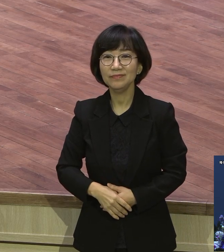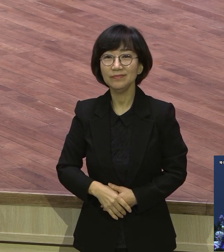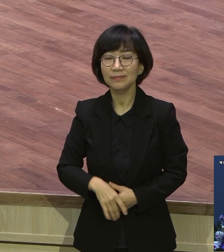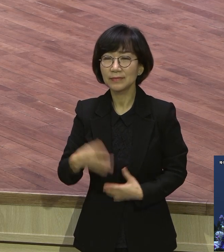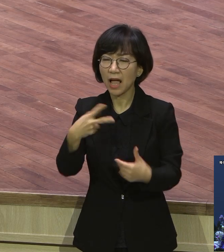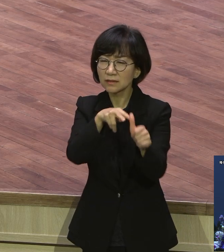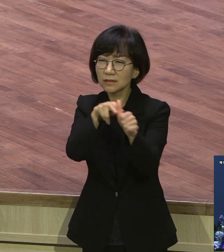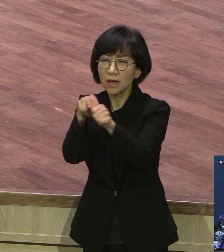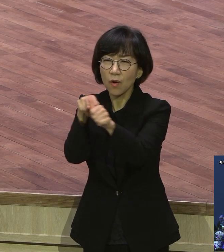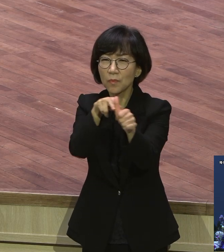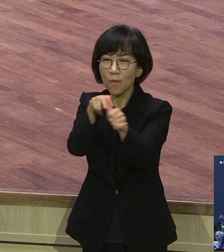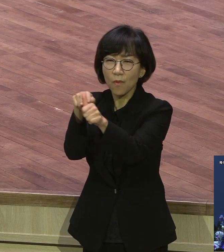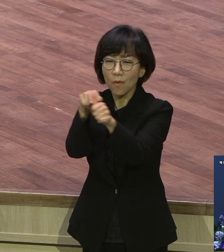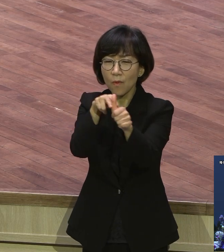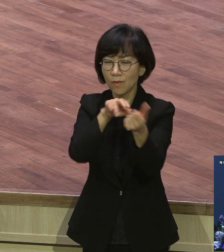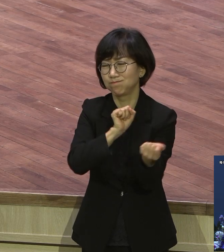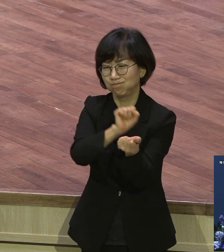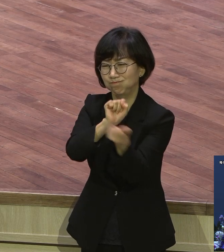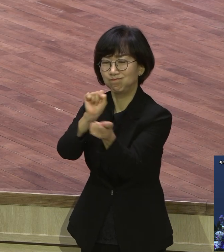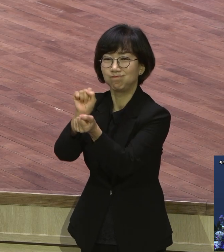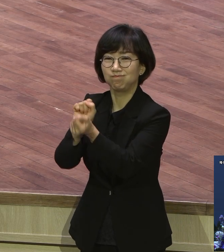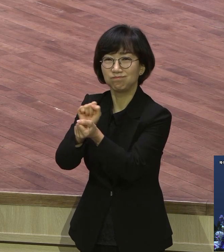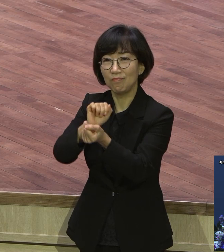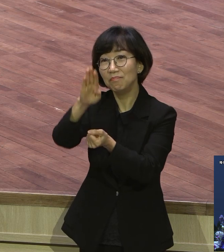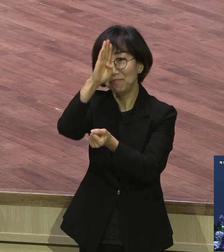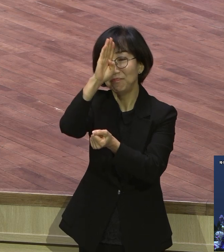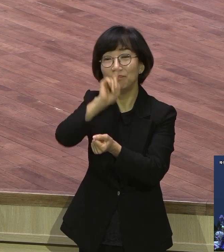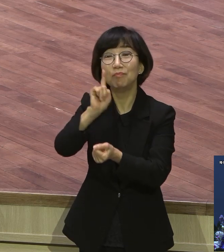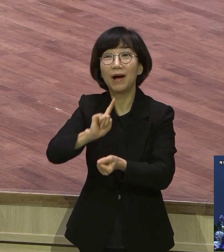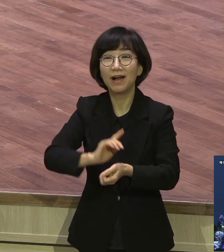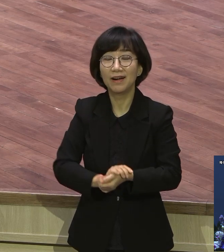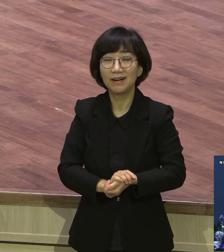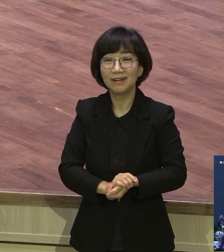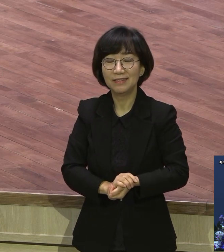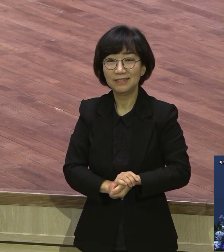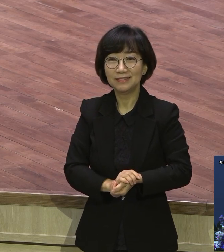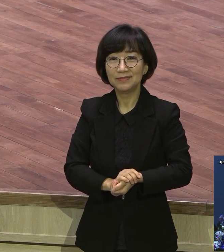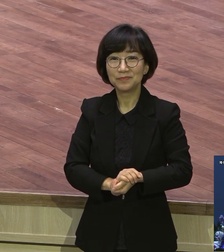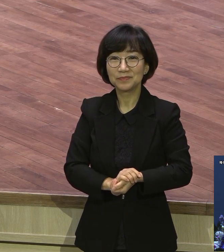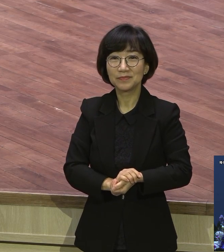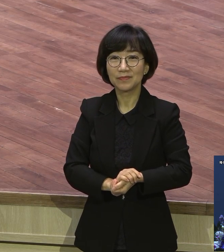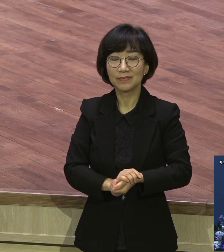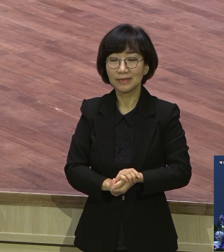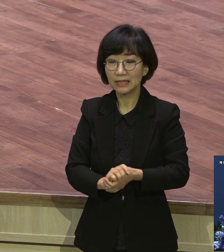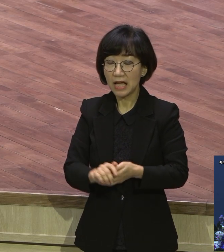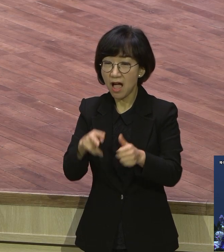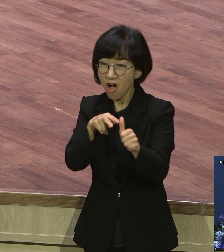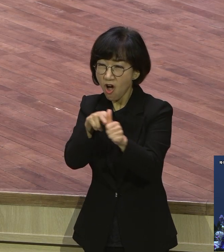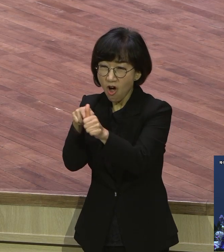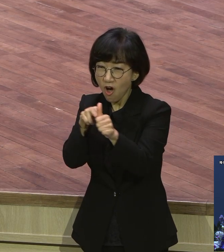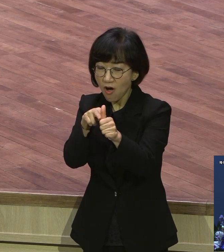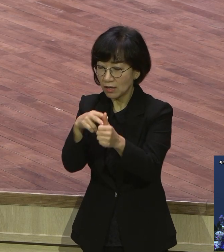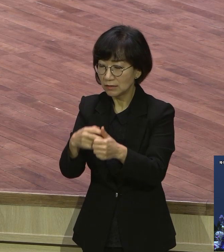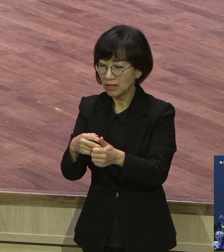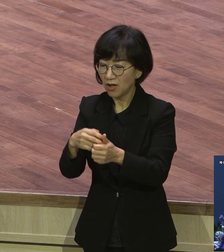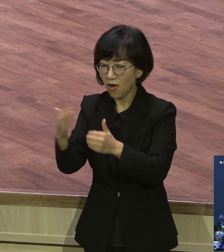정보 감염증 그런 뜻이에요. 정보 감염증 이렇게 해석이 되는데 잘못된 정보나